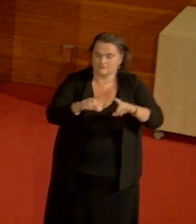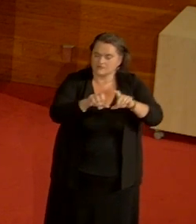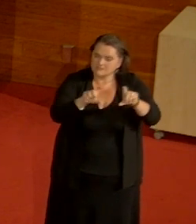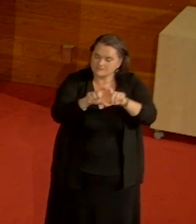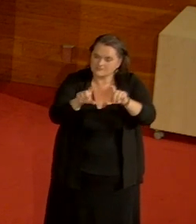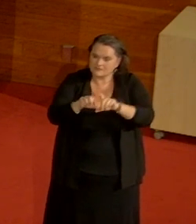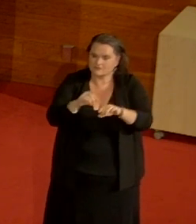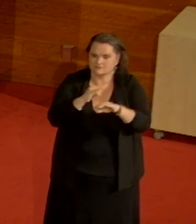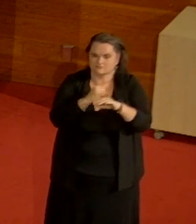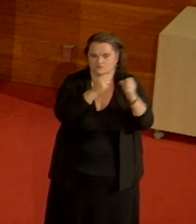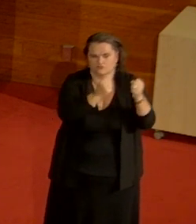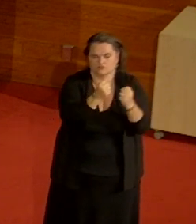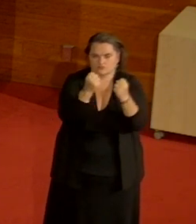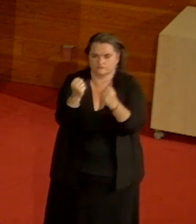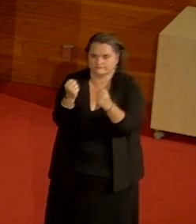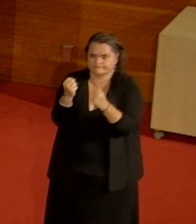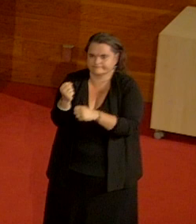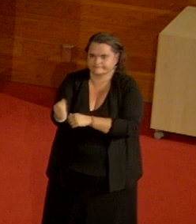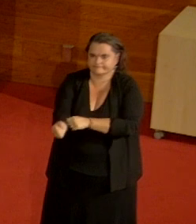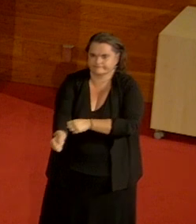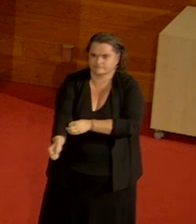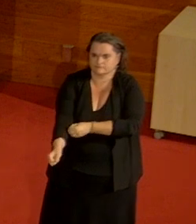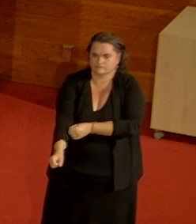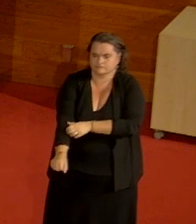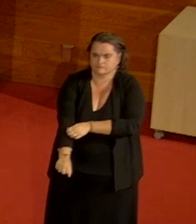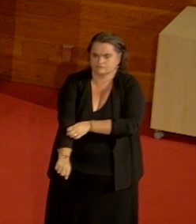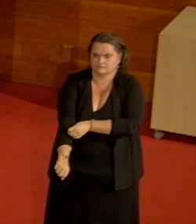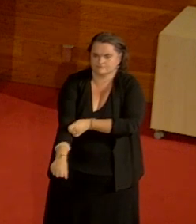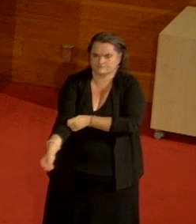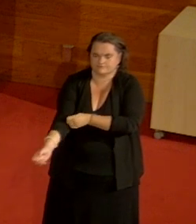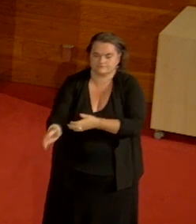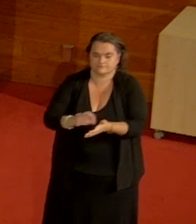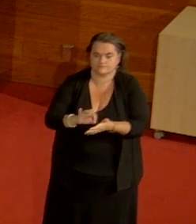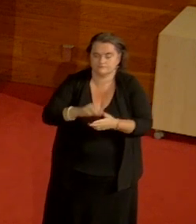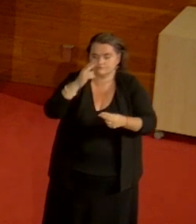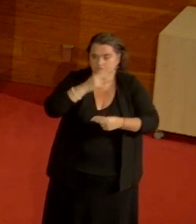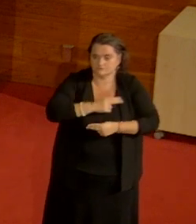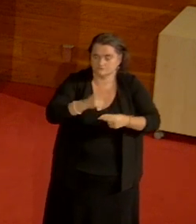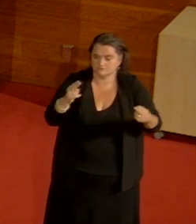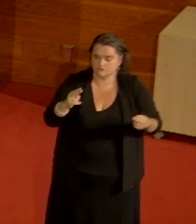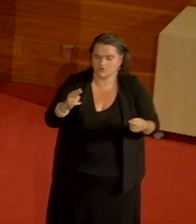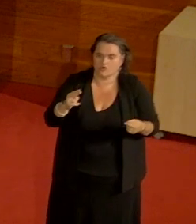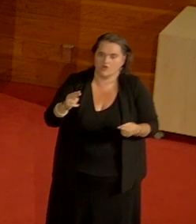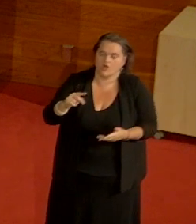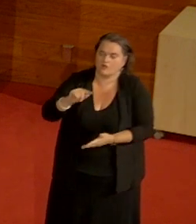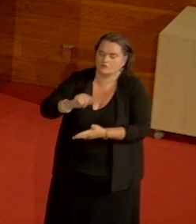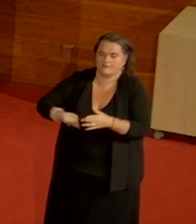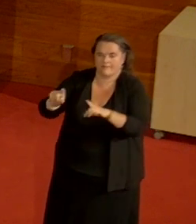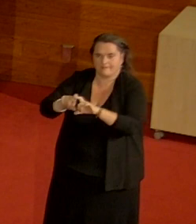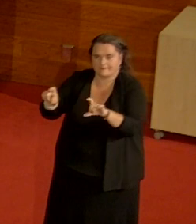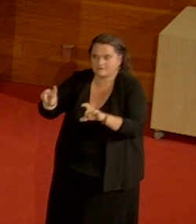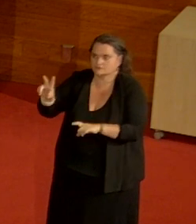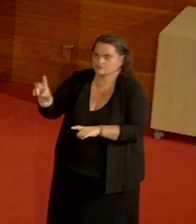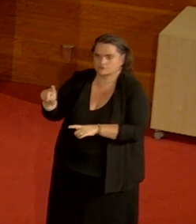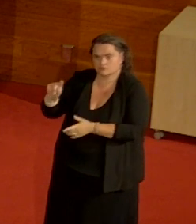muchas instituciones eh que derivan los servicios públicos a contratas a subcontratas a empresas